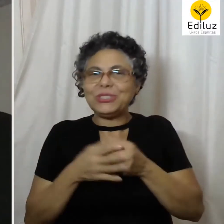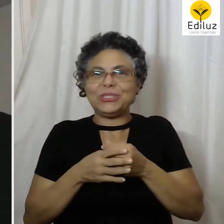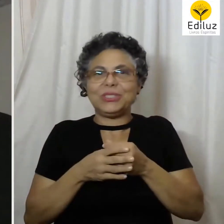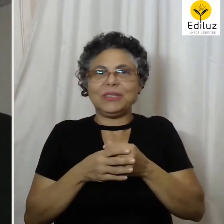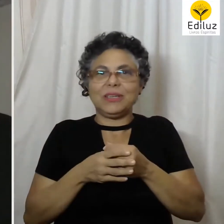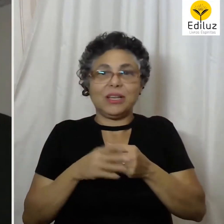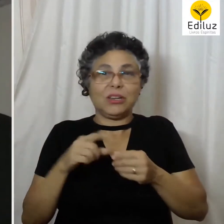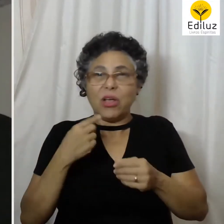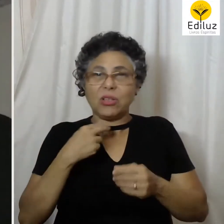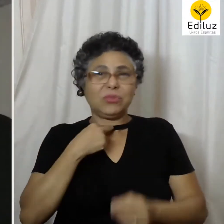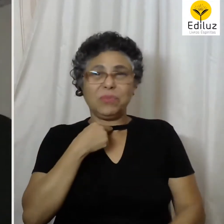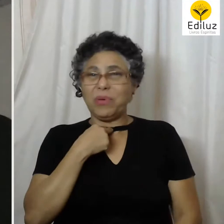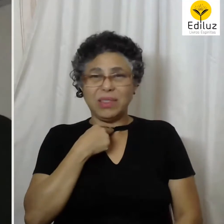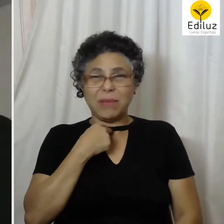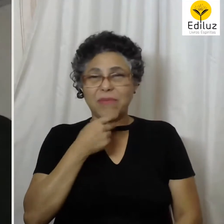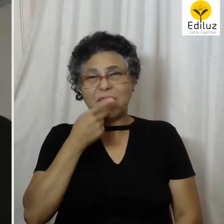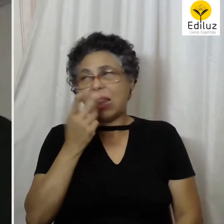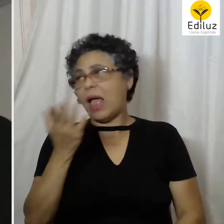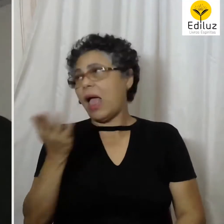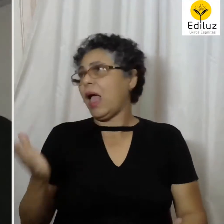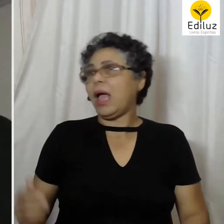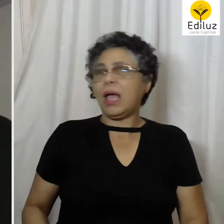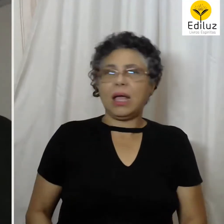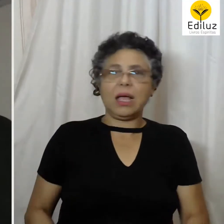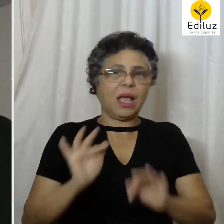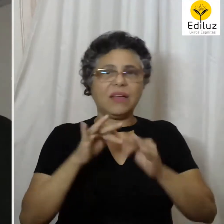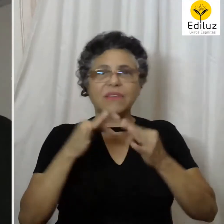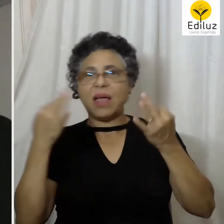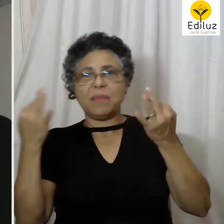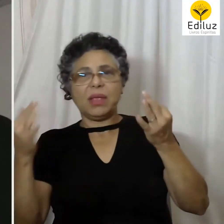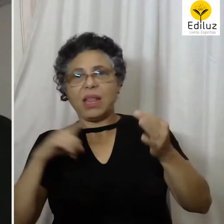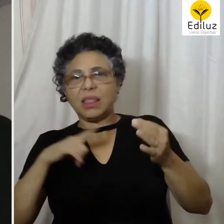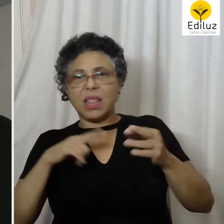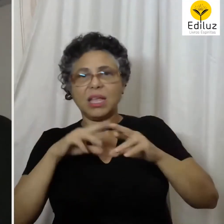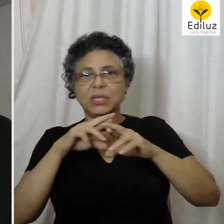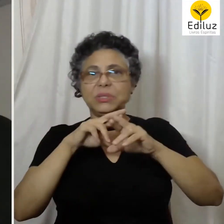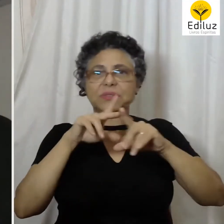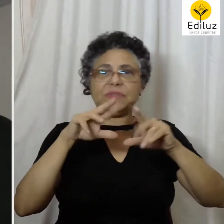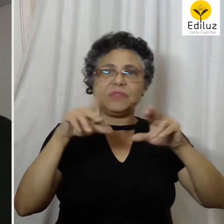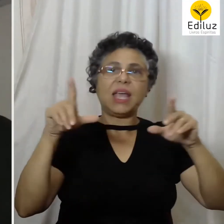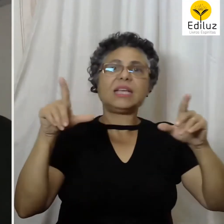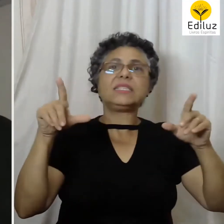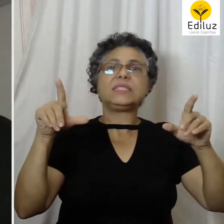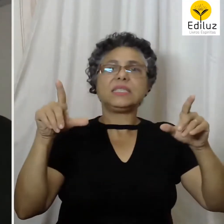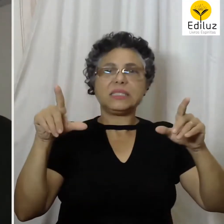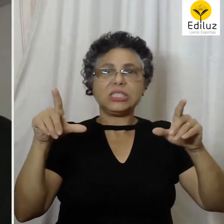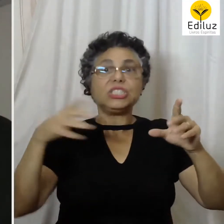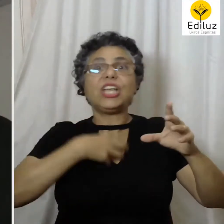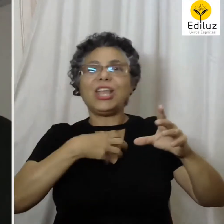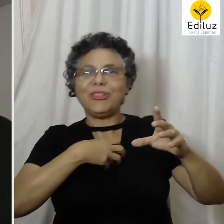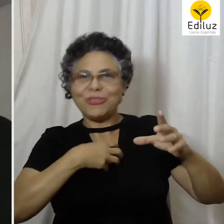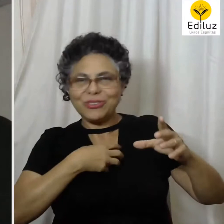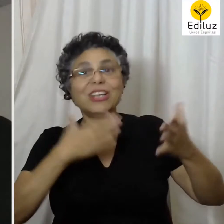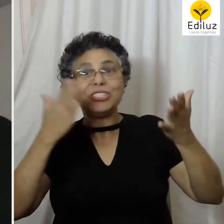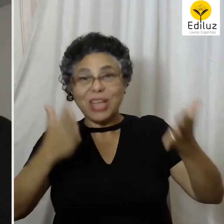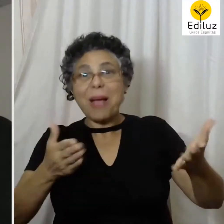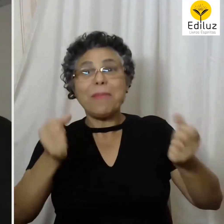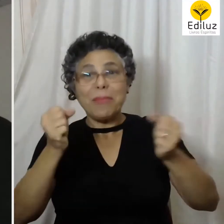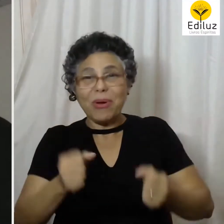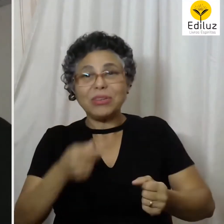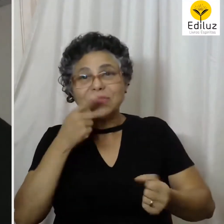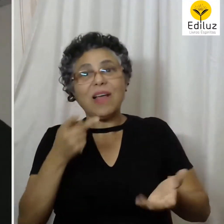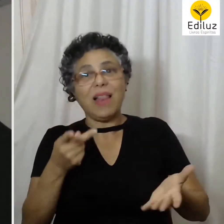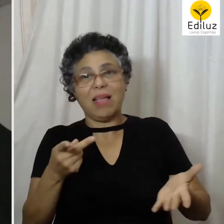pode desconhecer que a família assume diversas configurações, né?